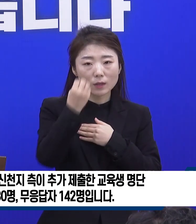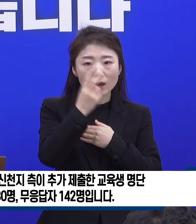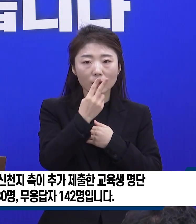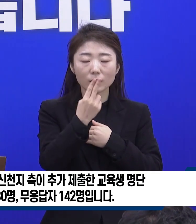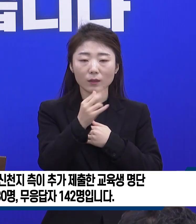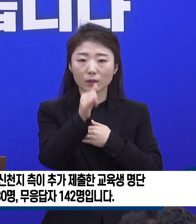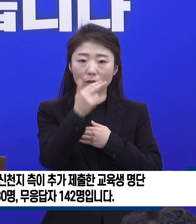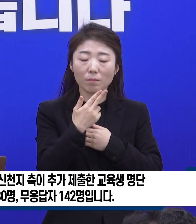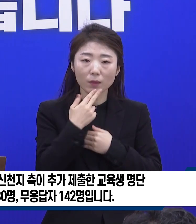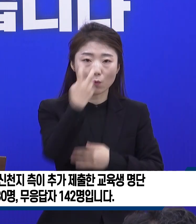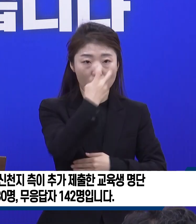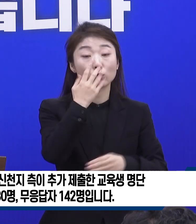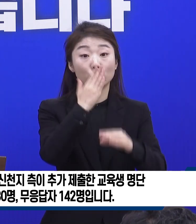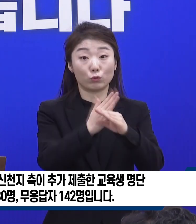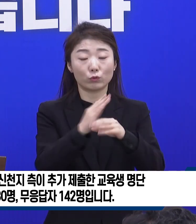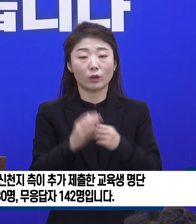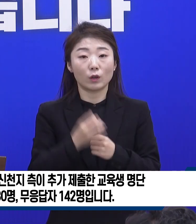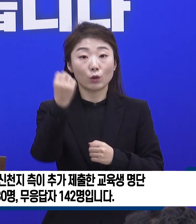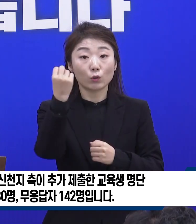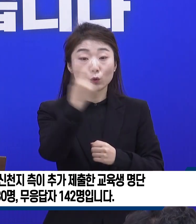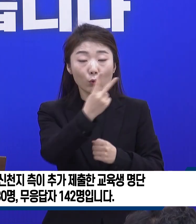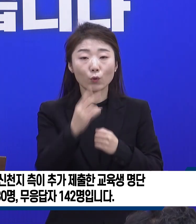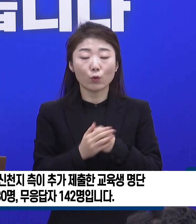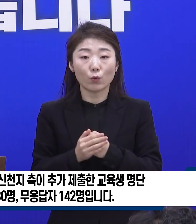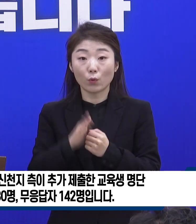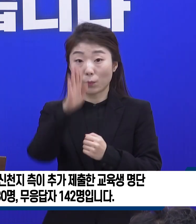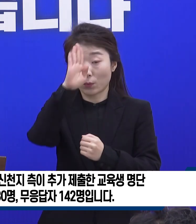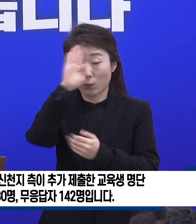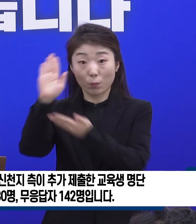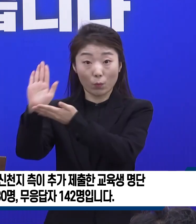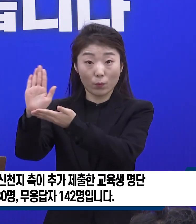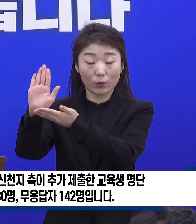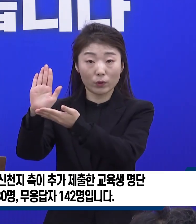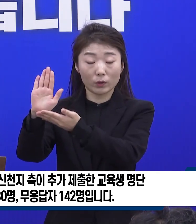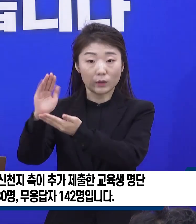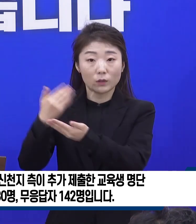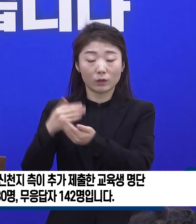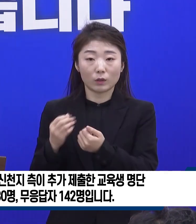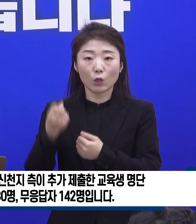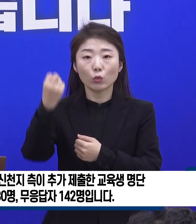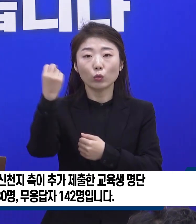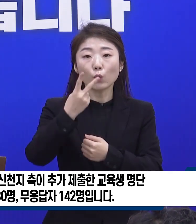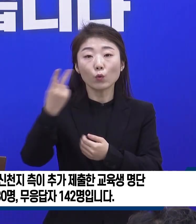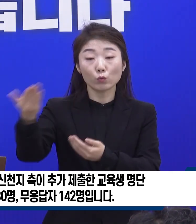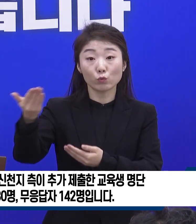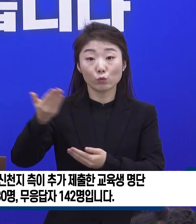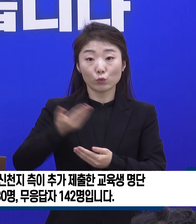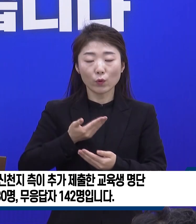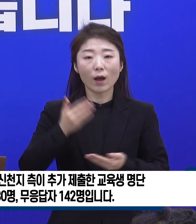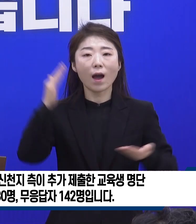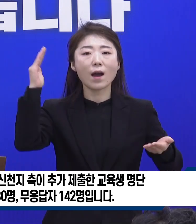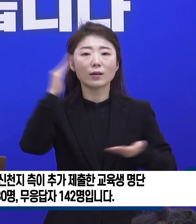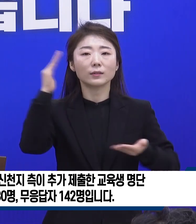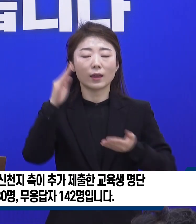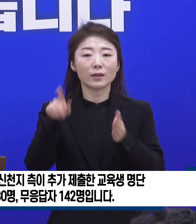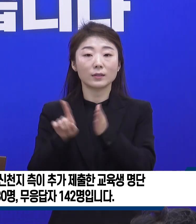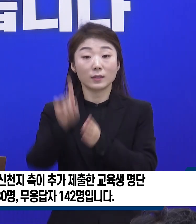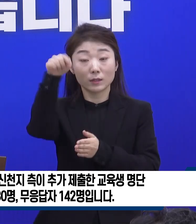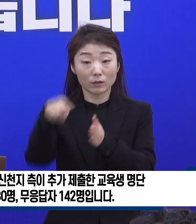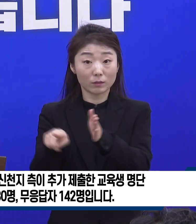번째로 추가로 질병관리본부에서 전달되어 온 신천지 교육생에 대한 조사 결과입니다.